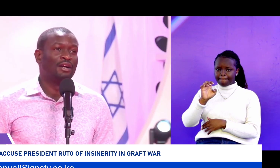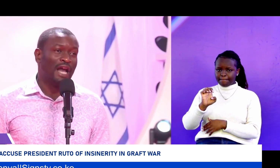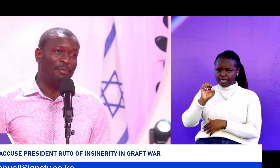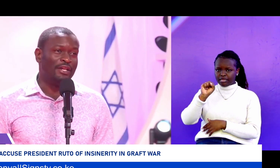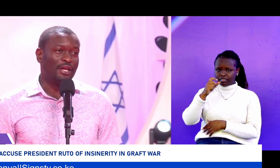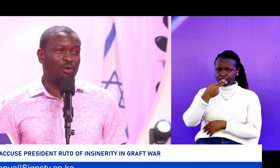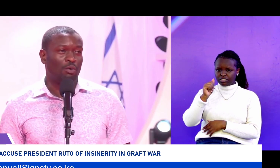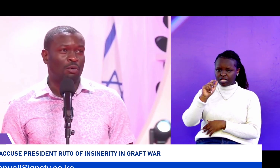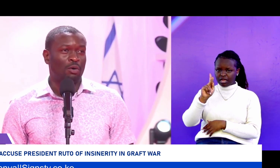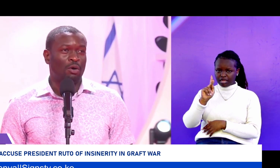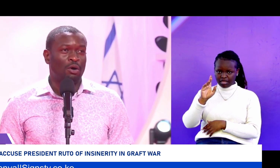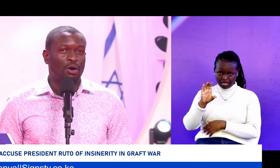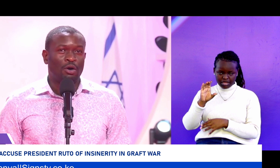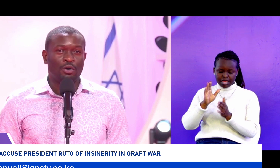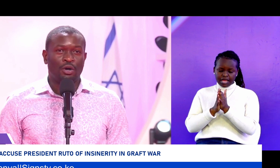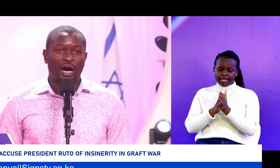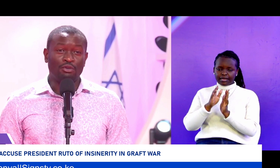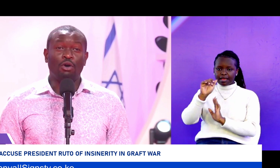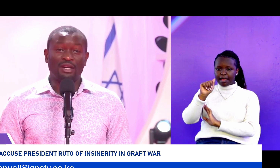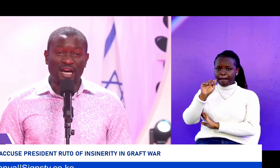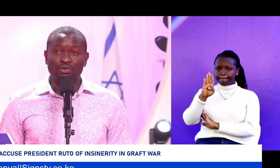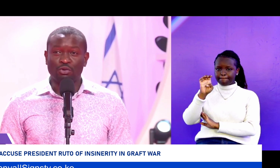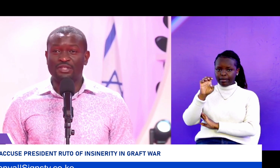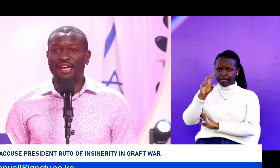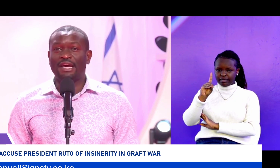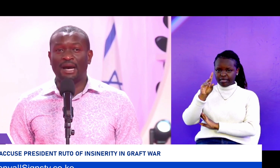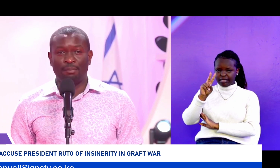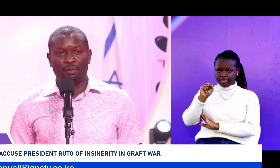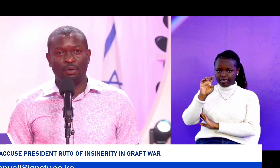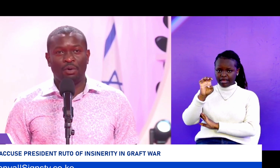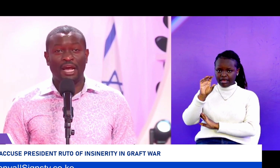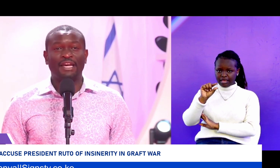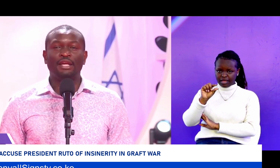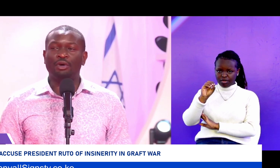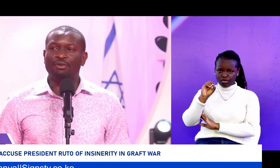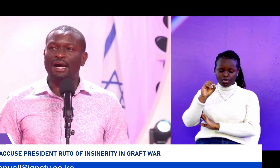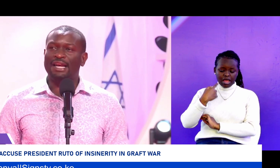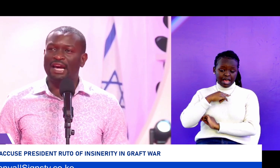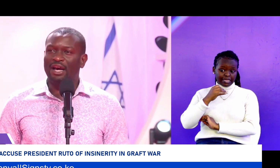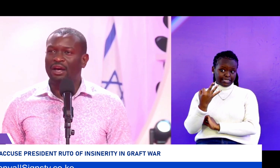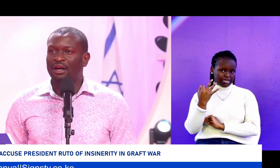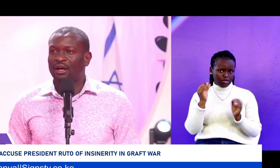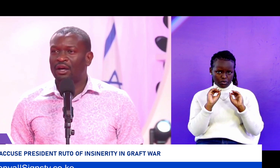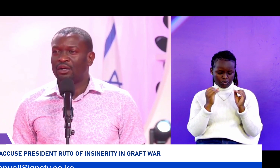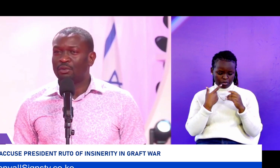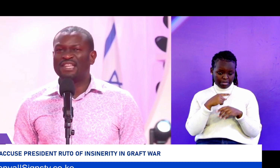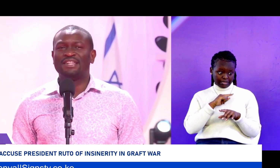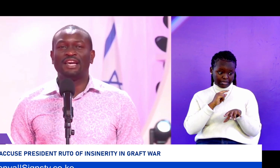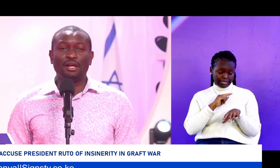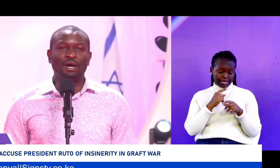na Abednego. Hatuko watatu, tuko zaidi ya hapo. Lakini ukituangalia, tumezingirwa